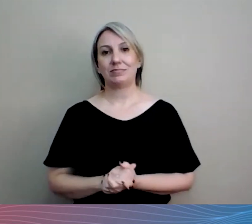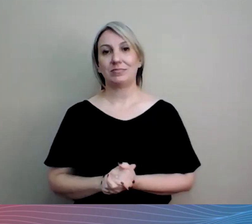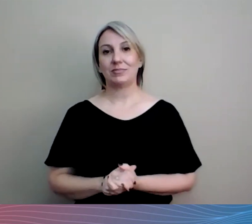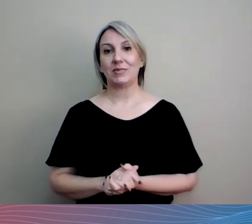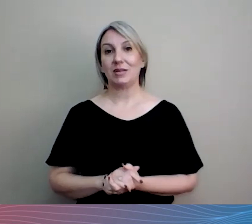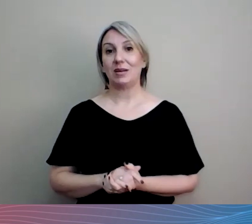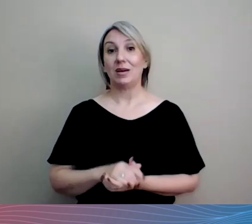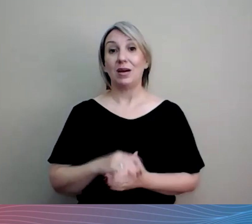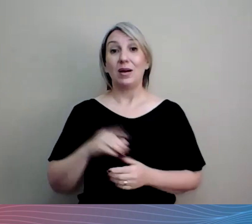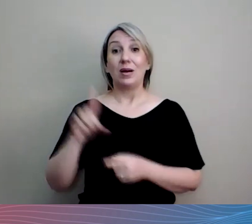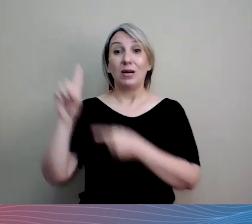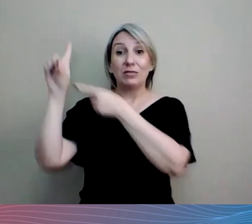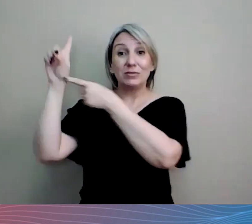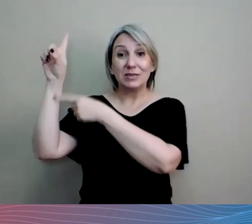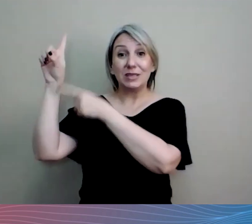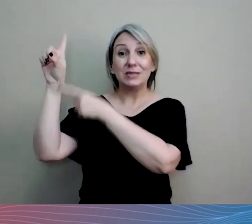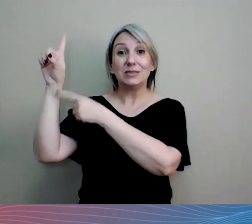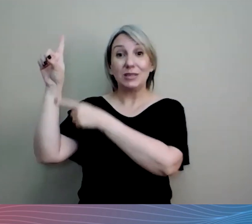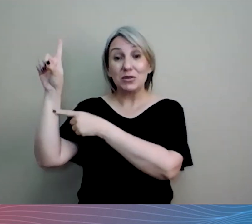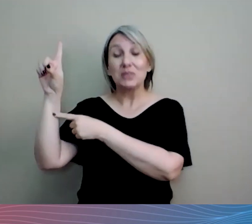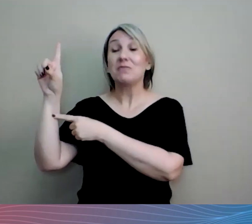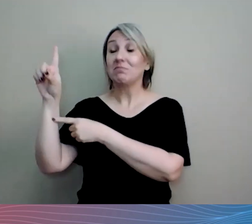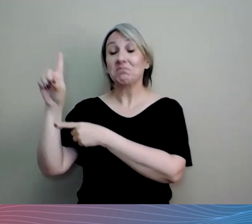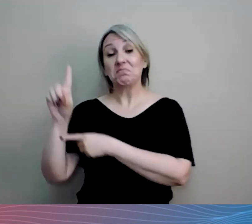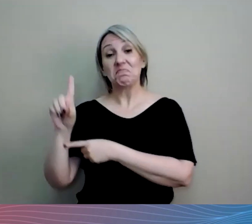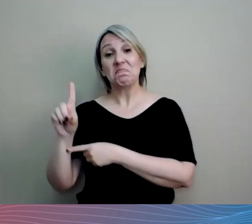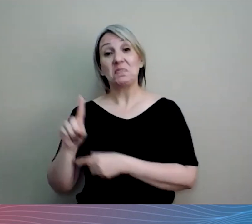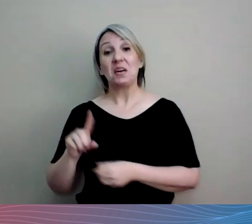você quer ou você não quer, Ele vai fazer a sua vontade.